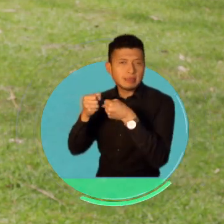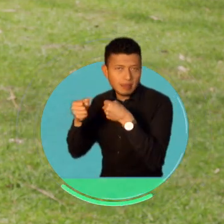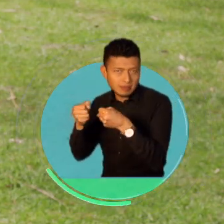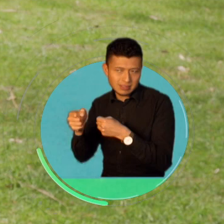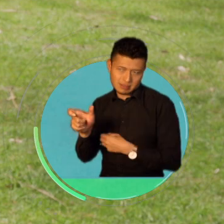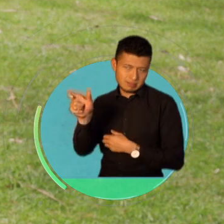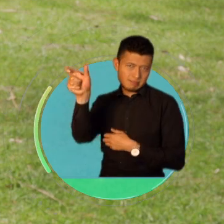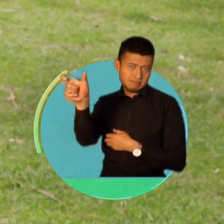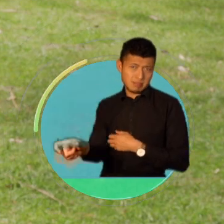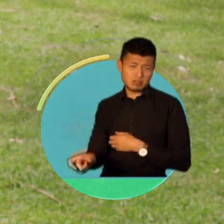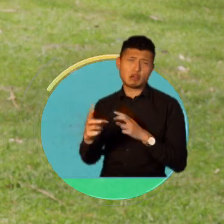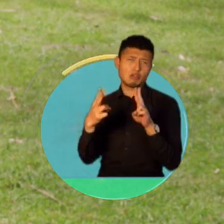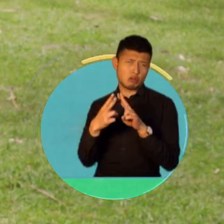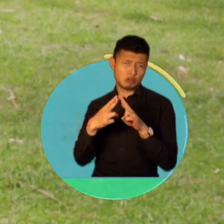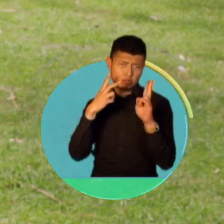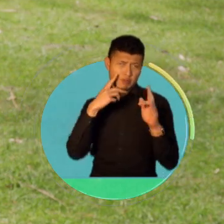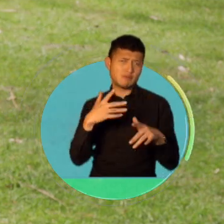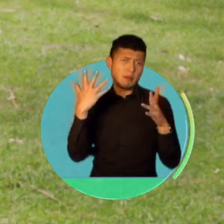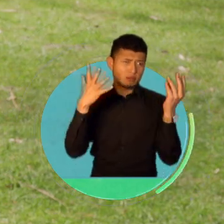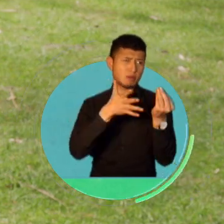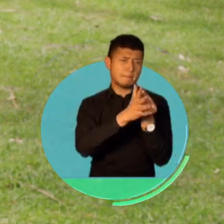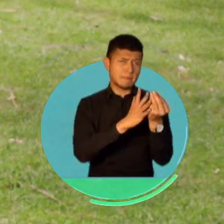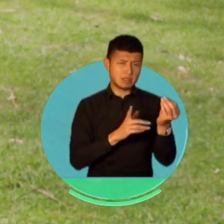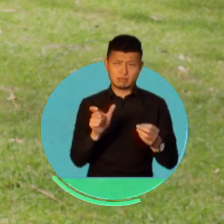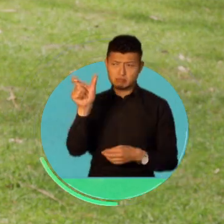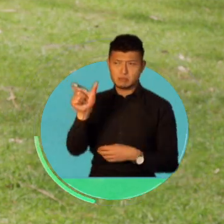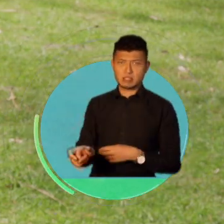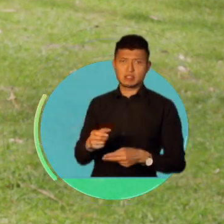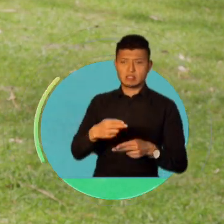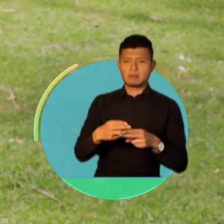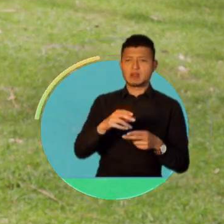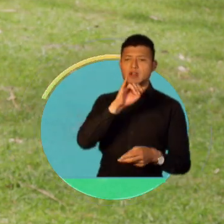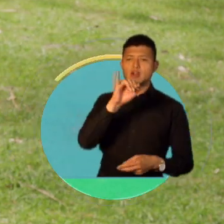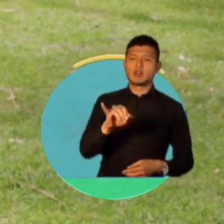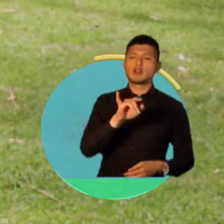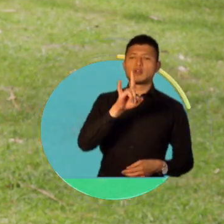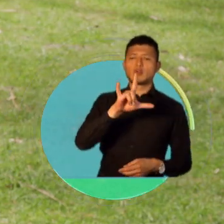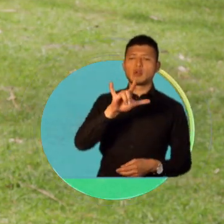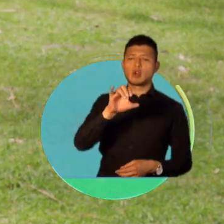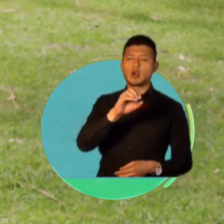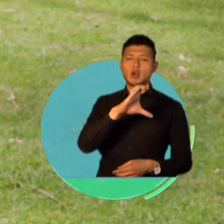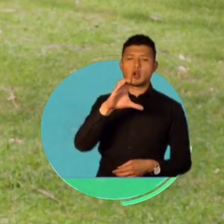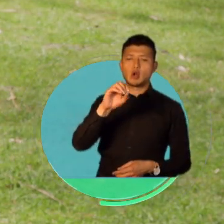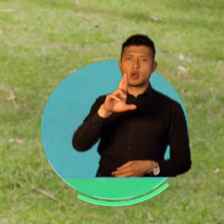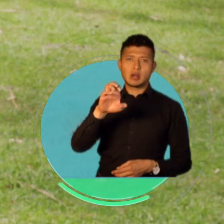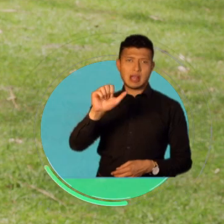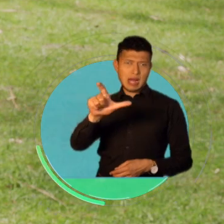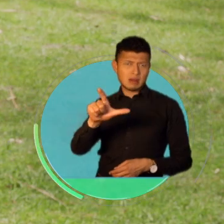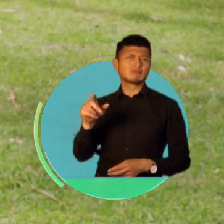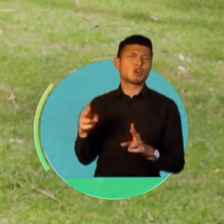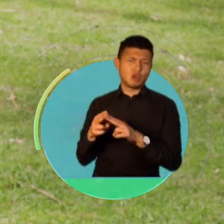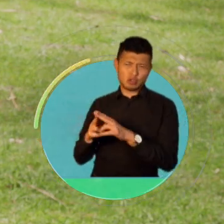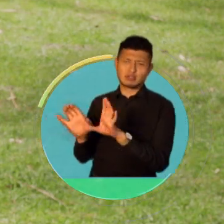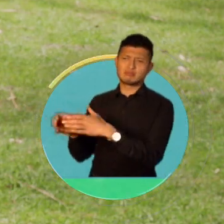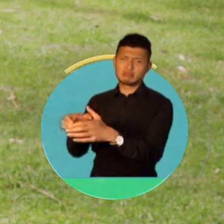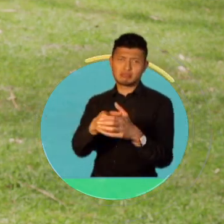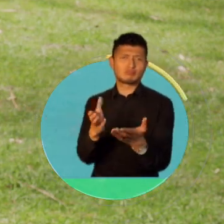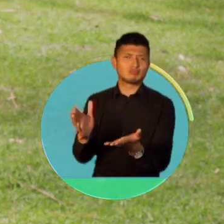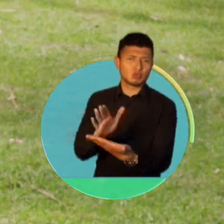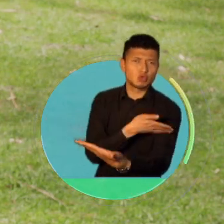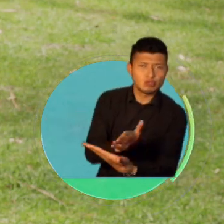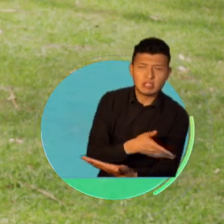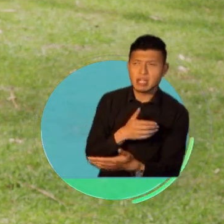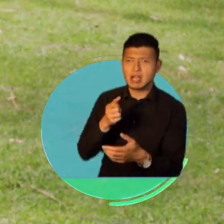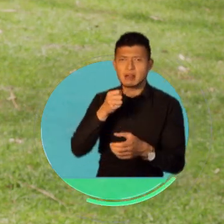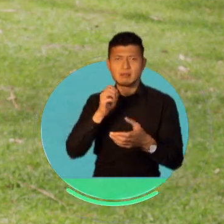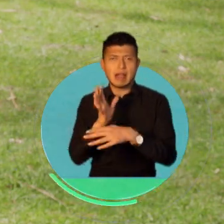con un personaje muy conocido en los medios que se llama Julio Correa que conoce a los grupos los artistas ha manejado también